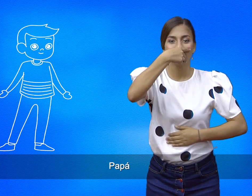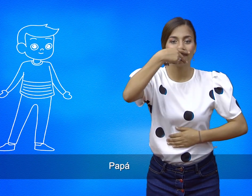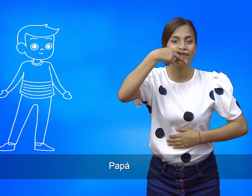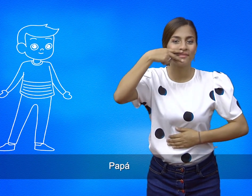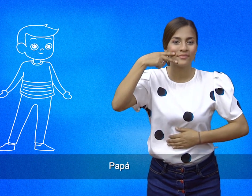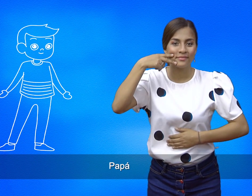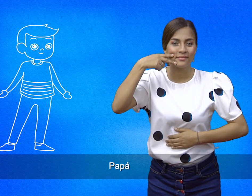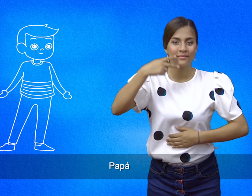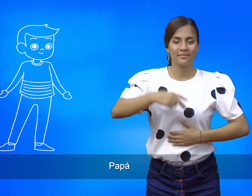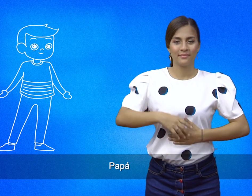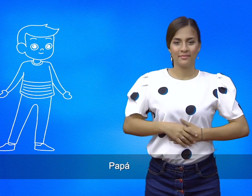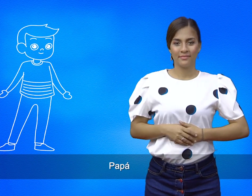Papá.